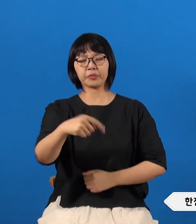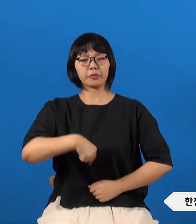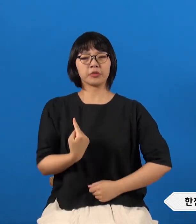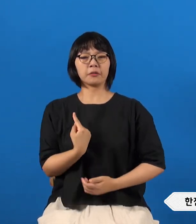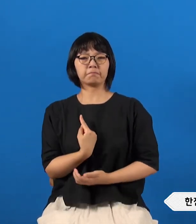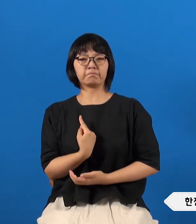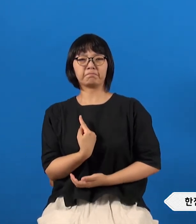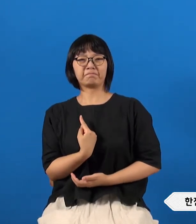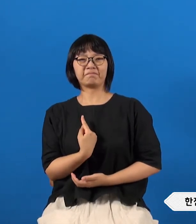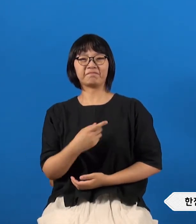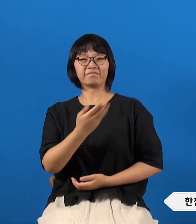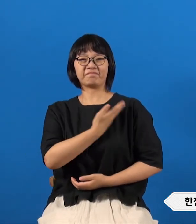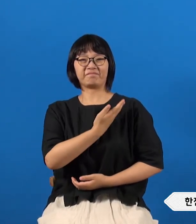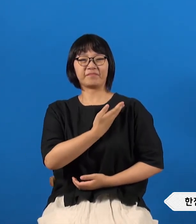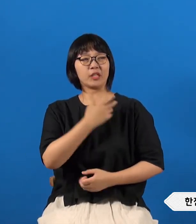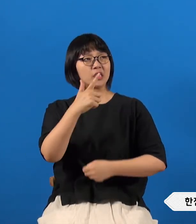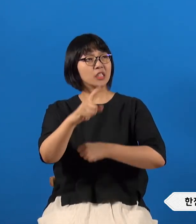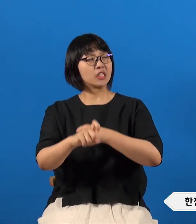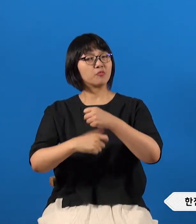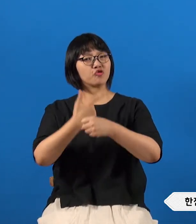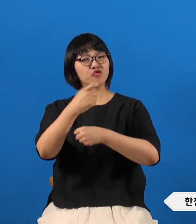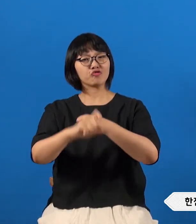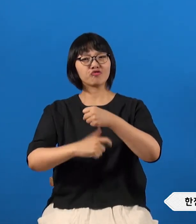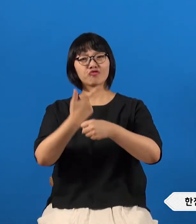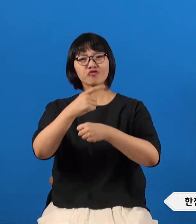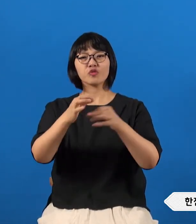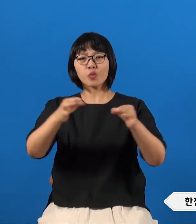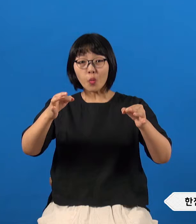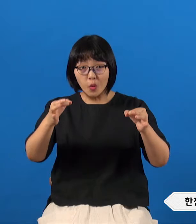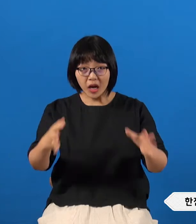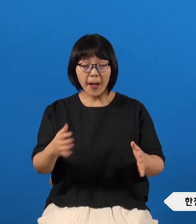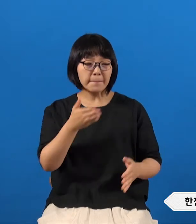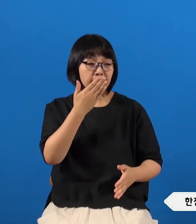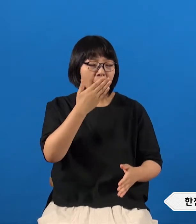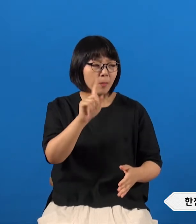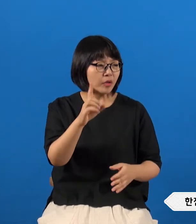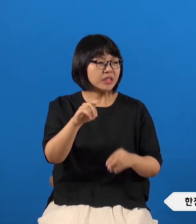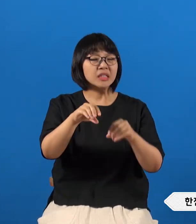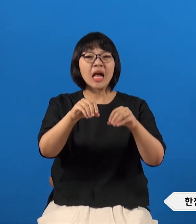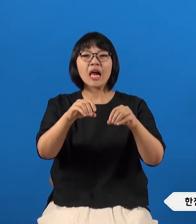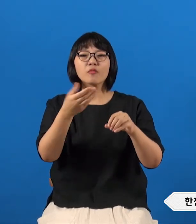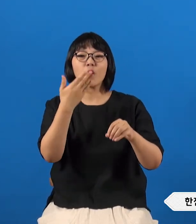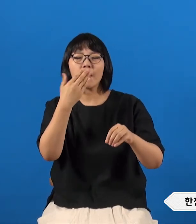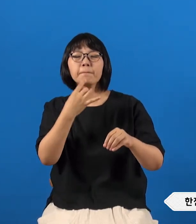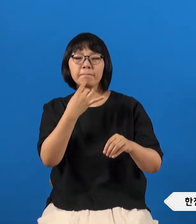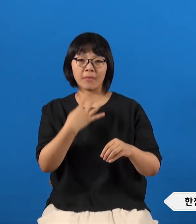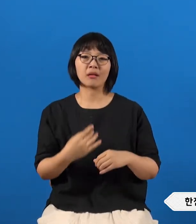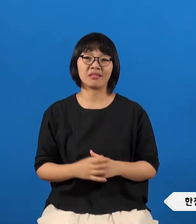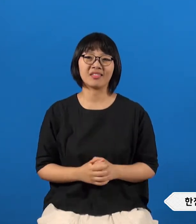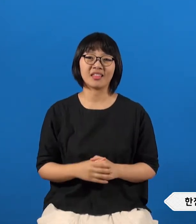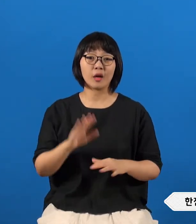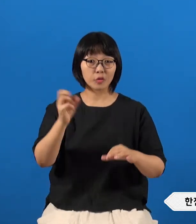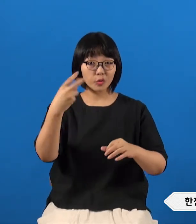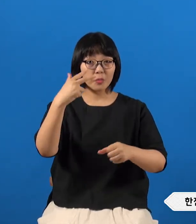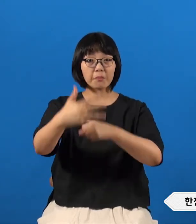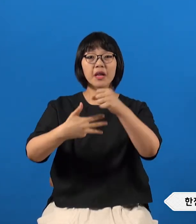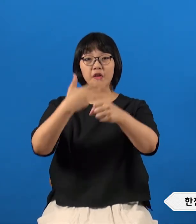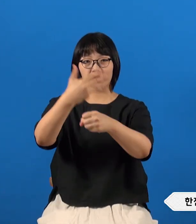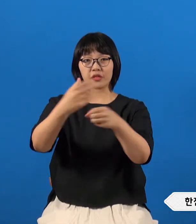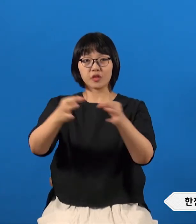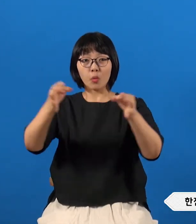고행을 했습니다. 16년 동안을 쌀가루, 솔잎가루만 먹고 살았습니다. 8년